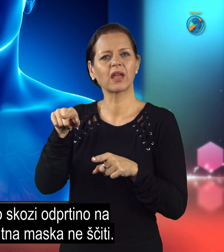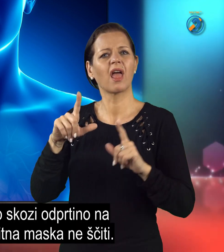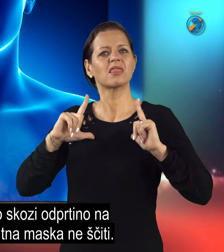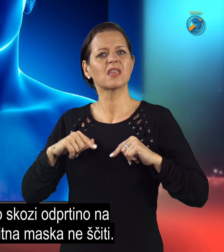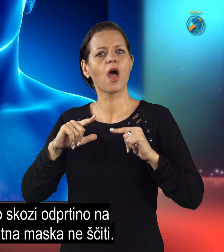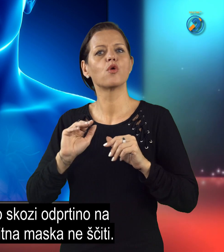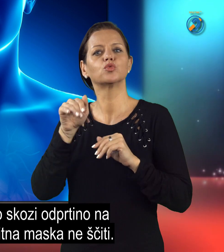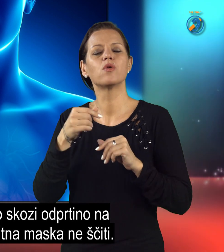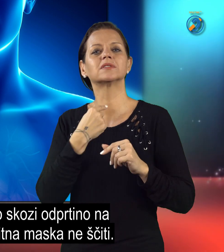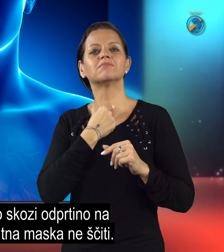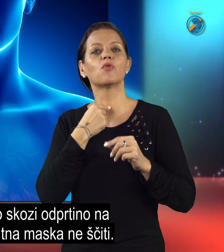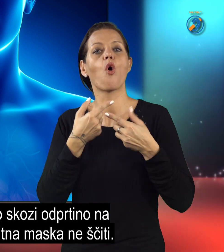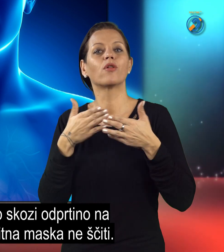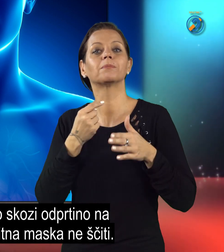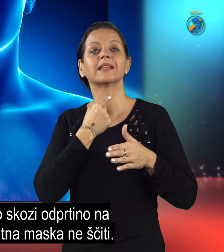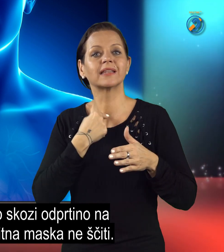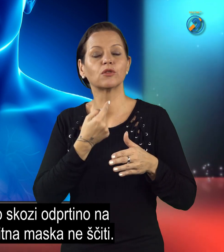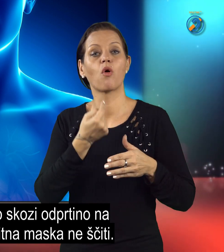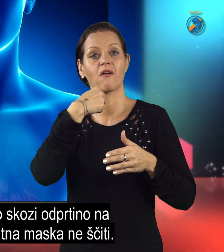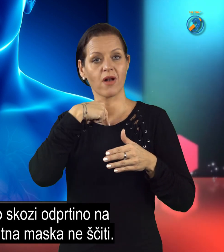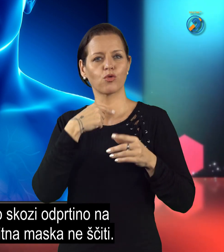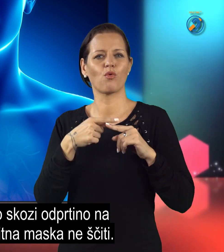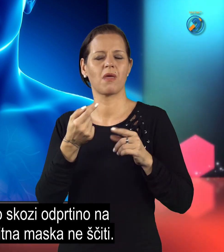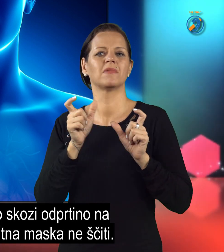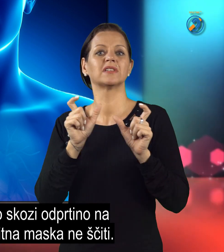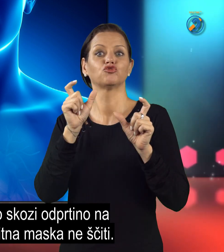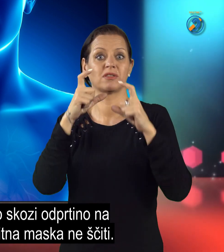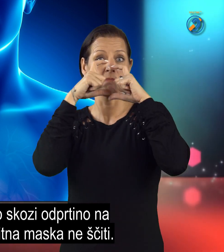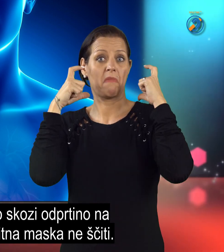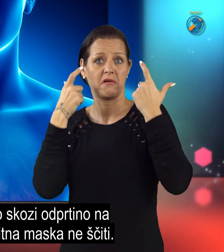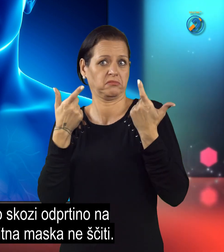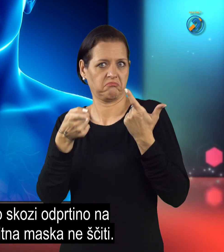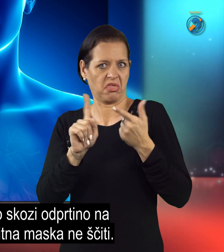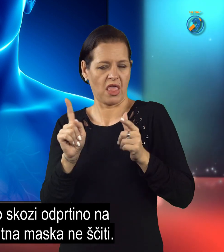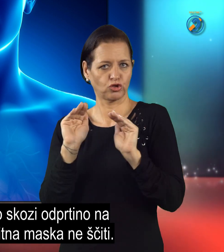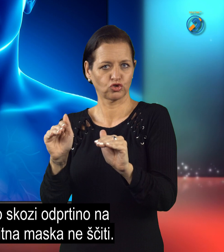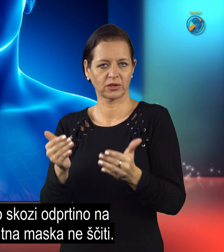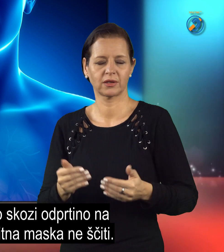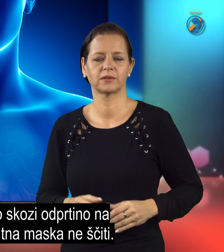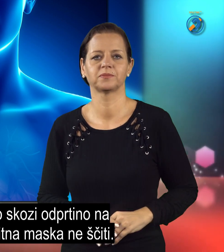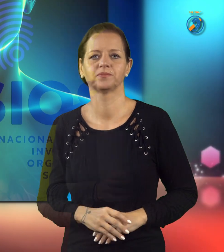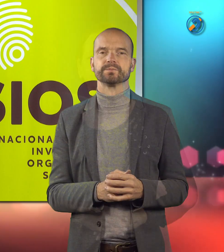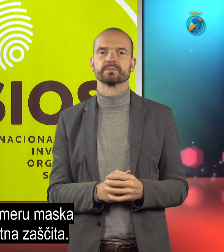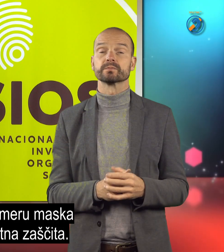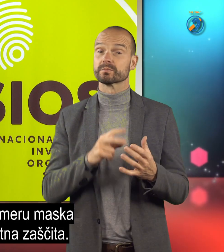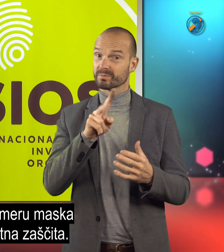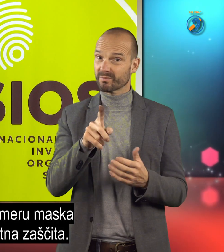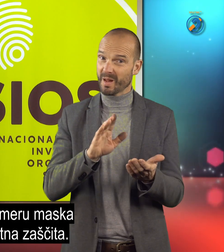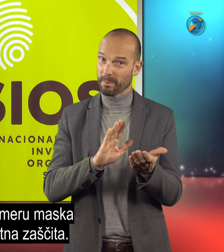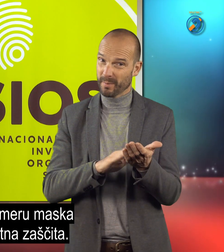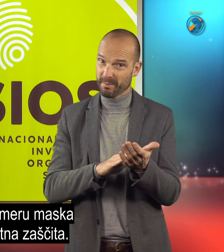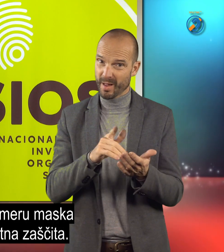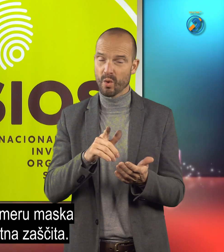Ti bolniki dihajo skozi odprtino na vratu in jih zaščitna maska ne ščiti. V tem